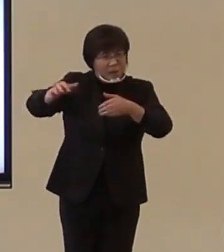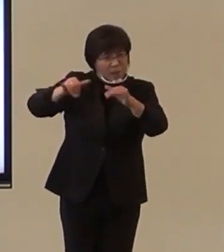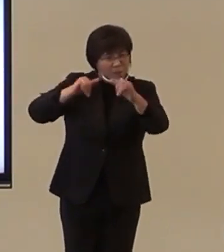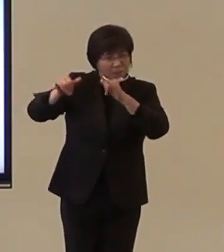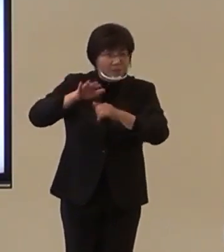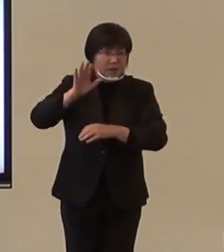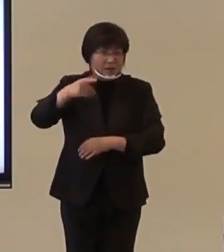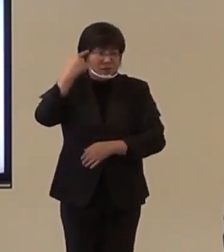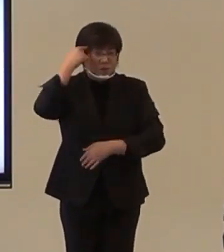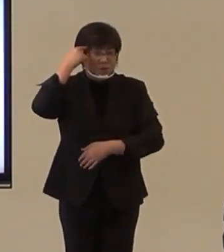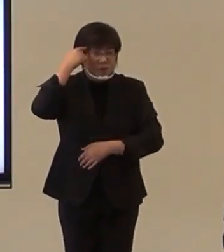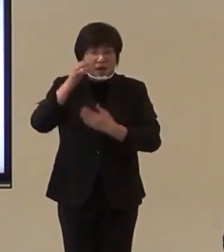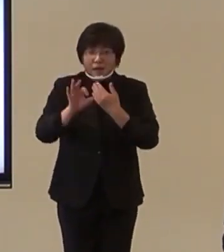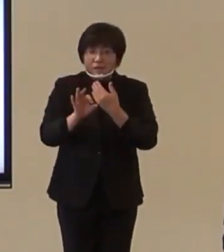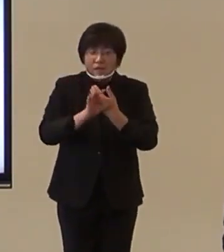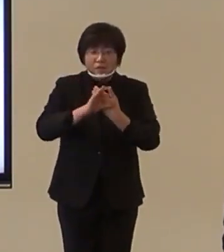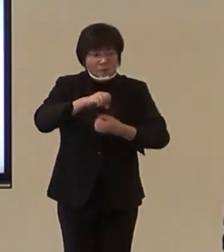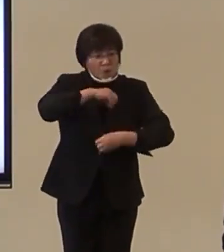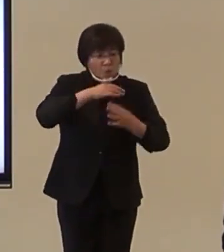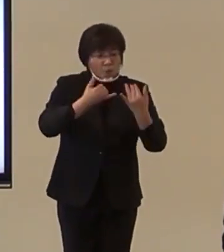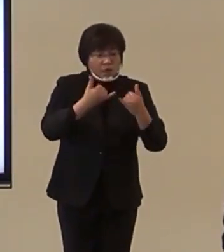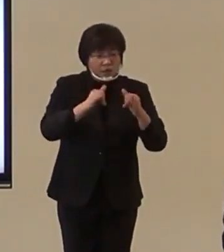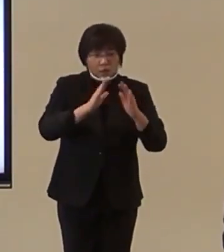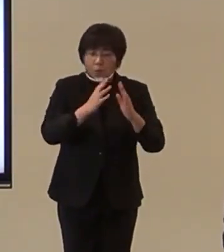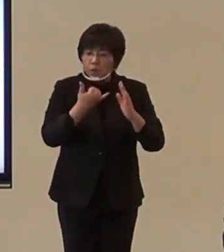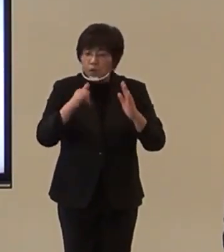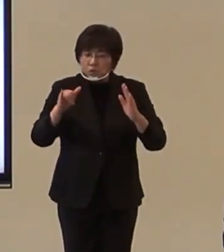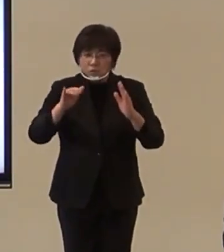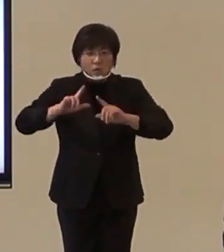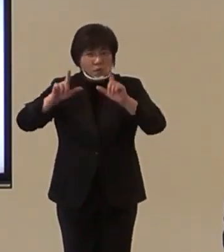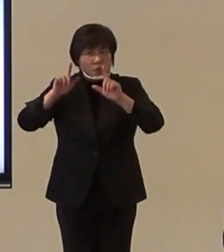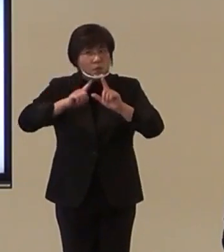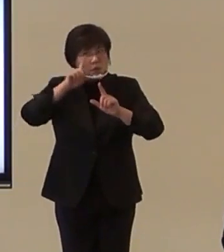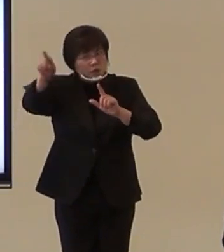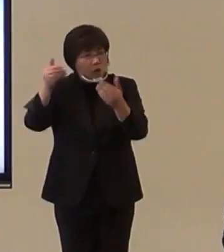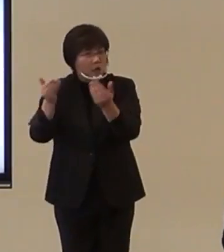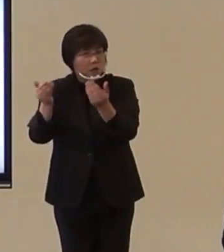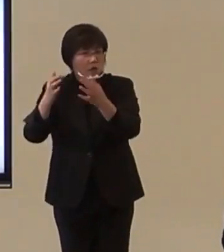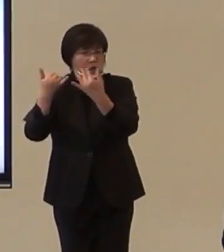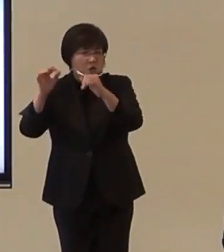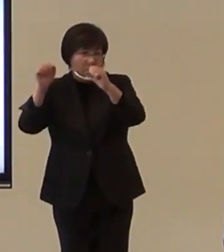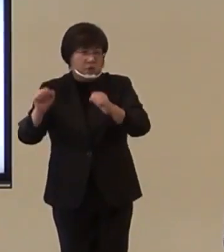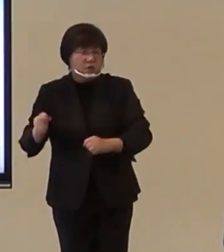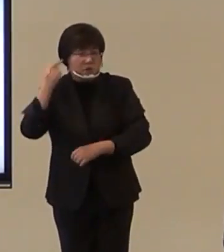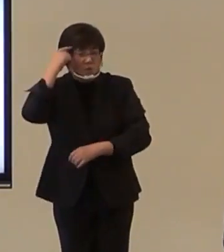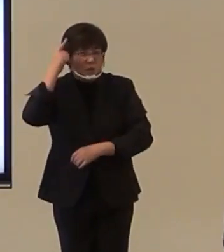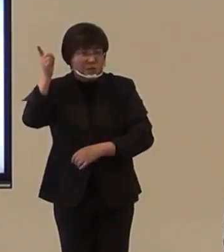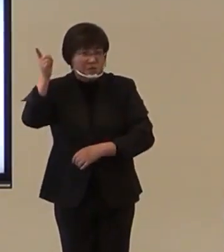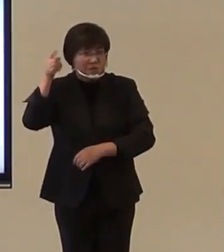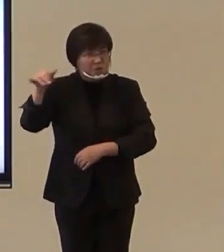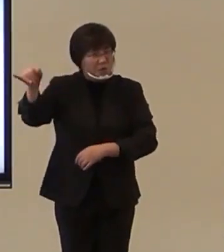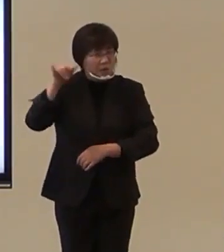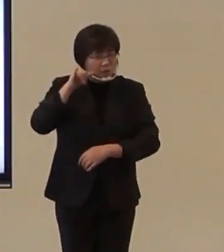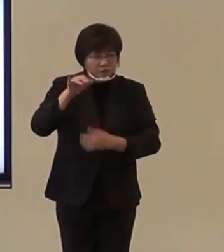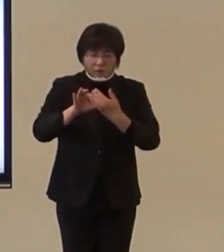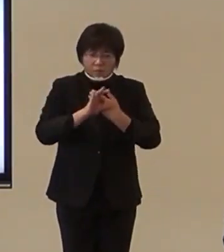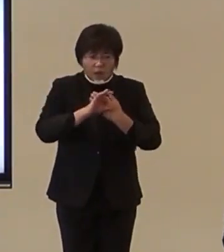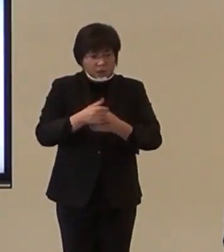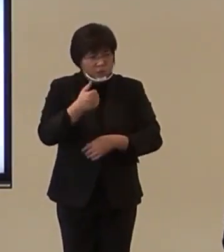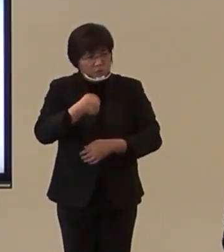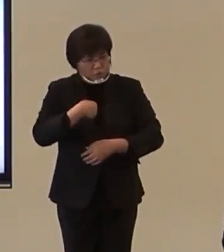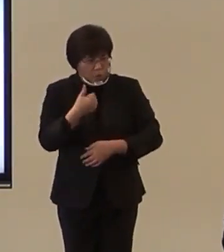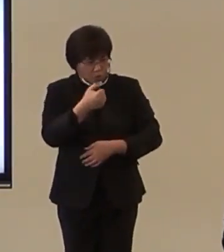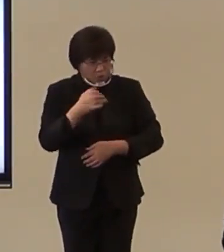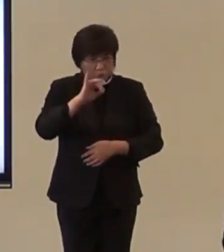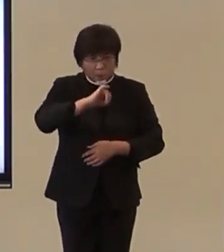東京に行って働いている方、ここからも問い合わせが来るかもしれません。うちのおじいちゃんは、おばあちゃんはもう打ったの